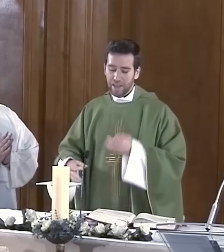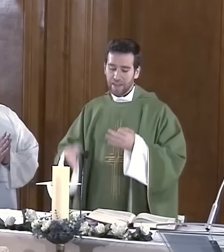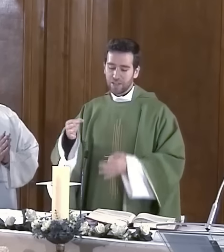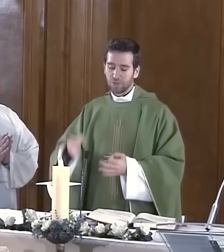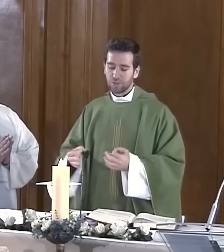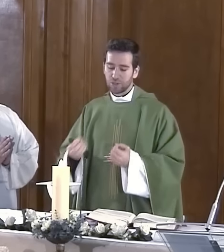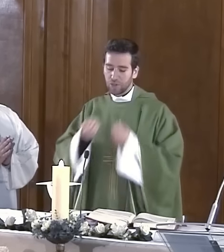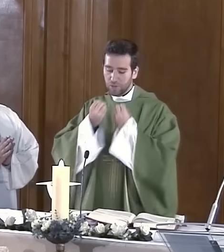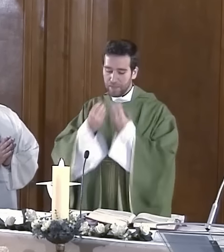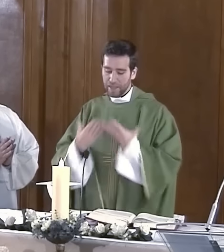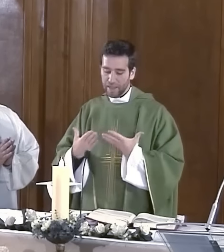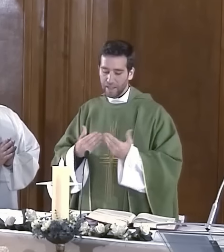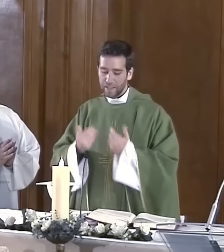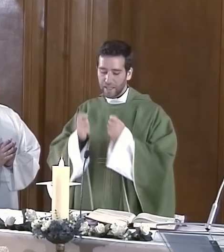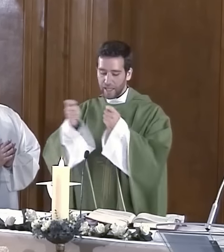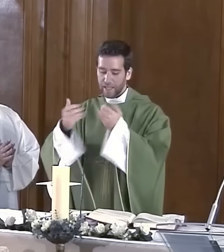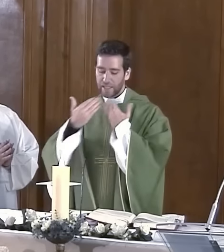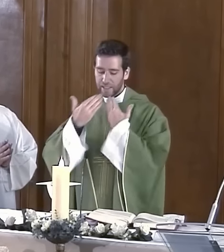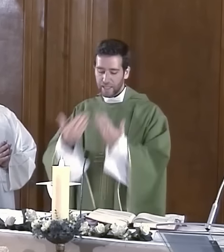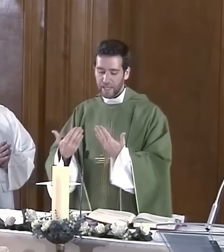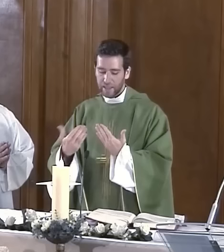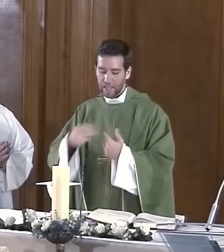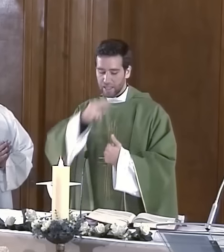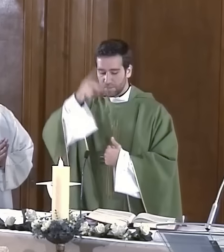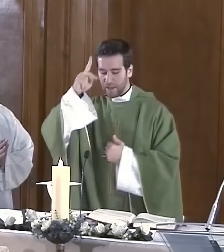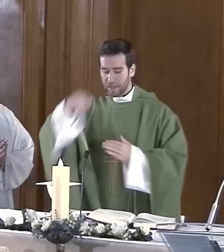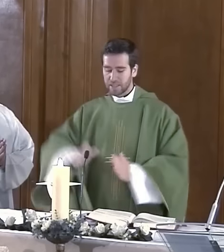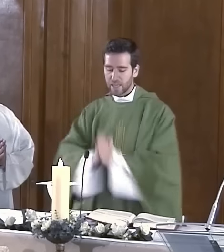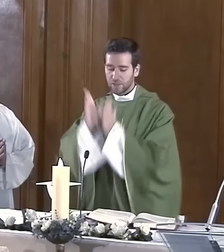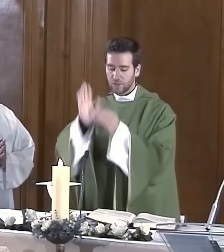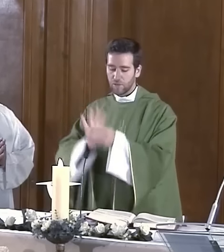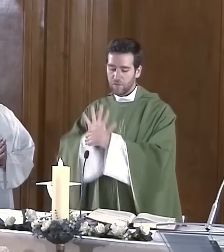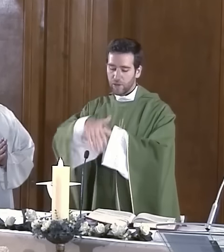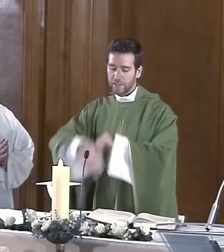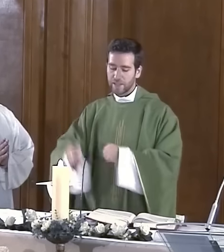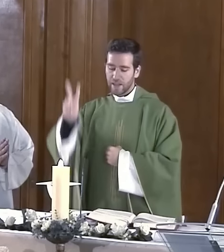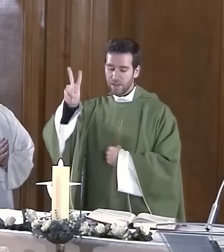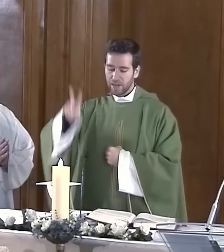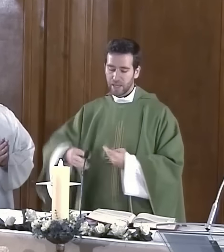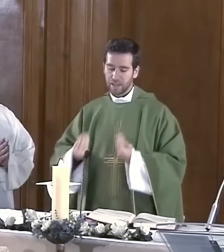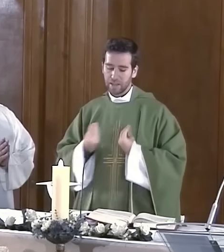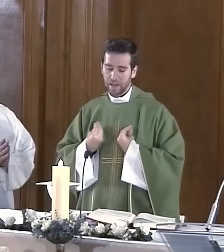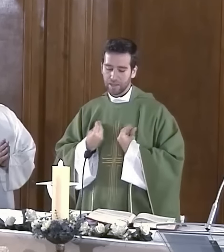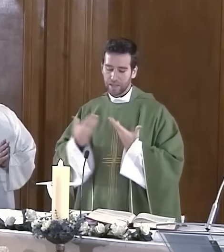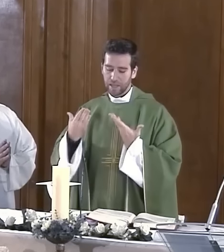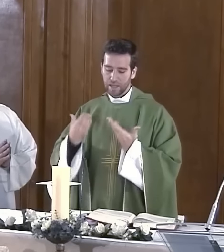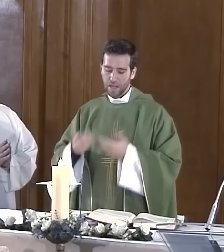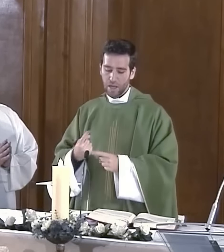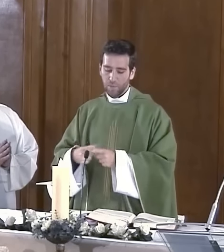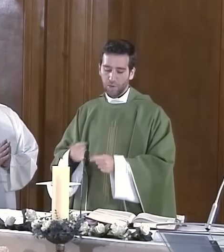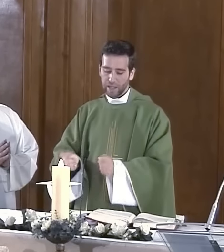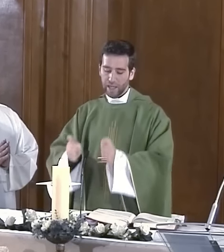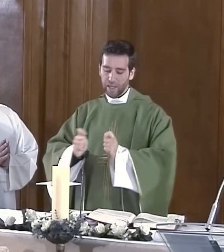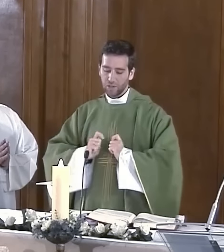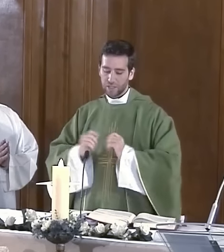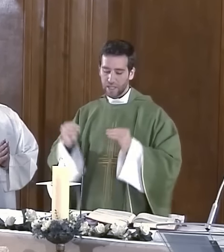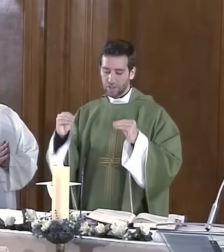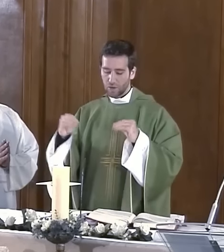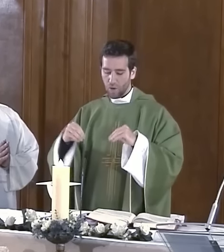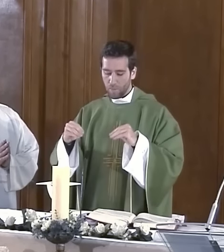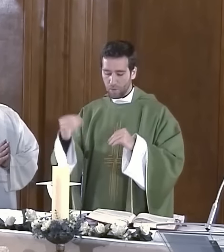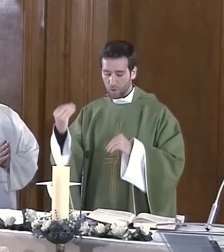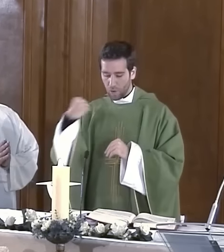En verdad es justo bendecirte y darte gracias, Padre Santo, fuente de la verdad y de la vida, porque nos